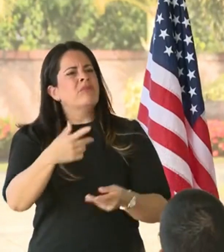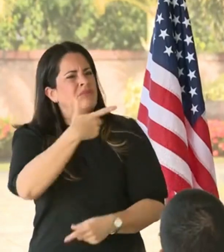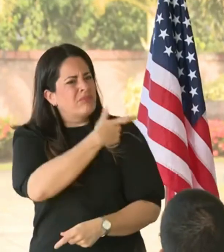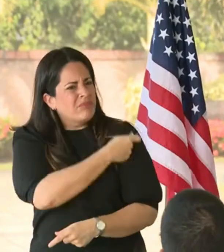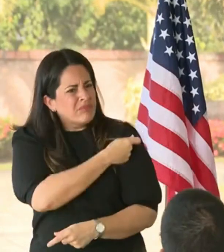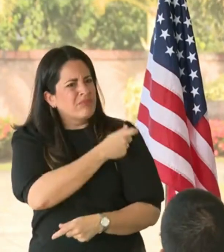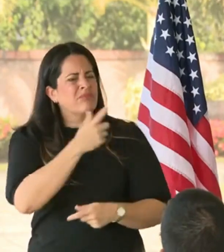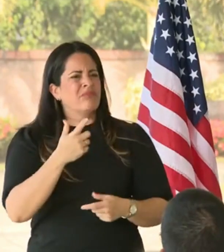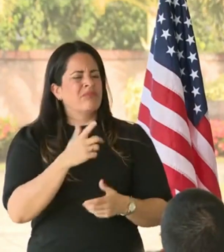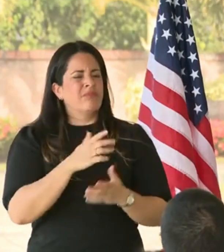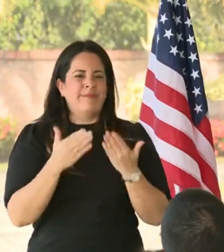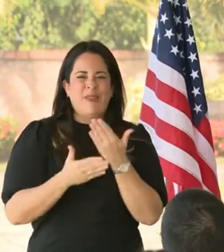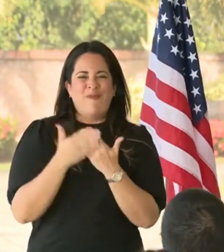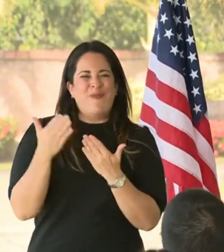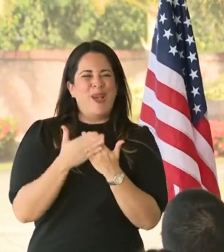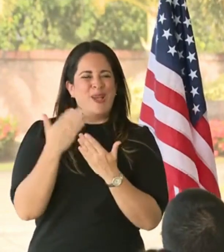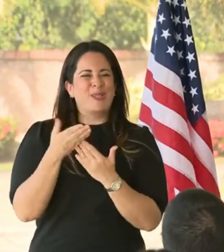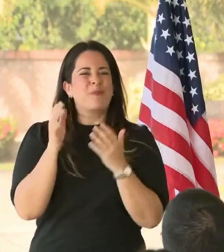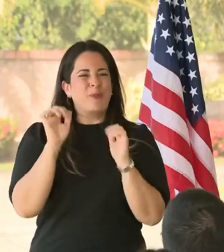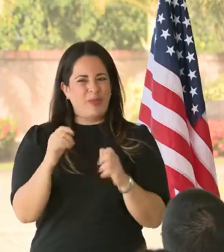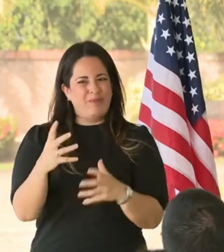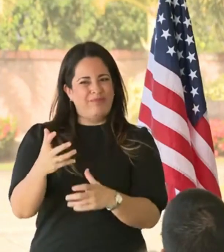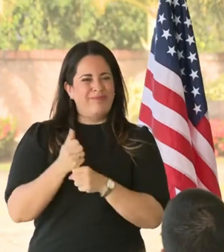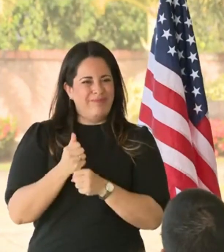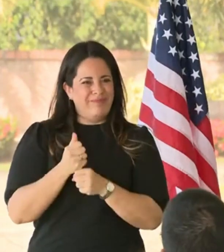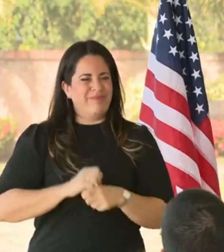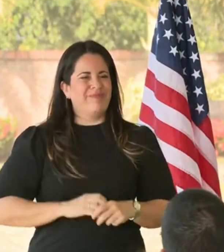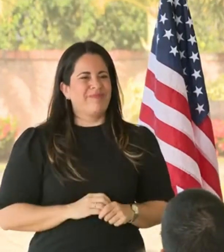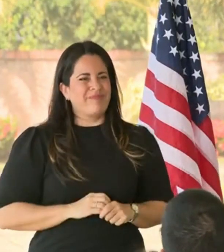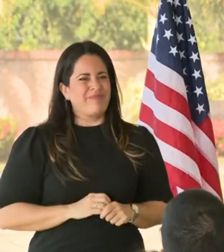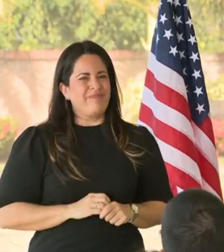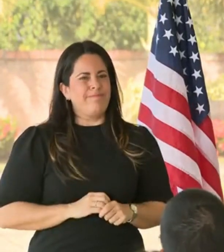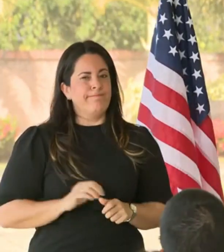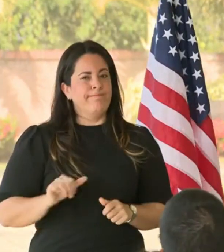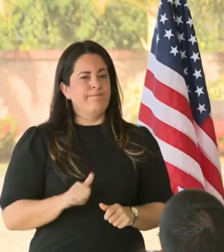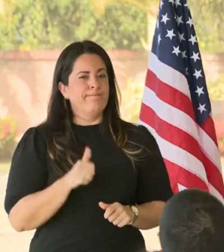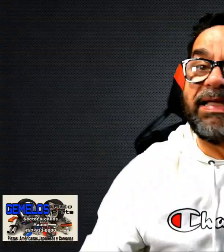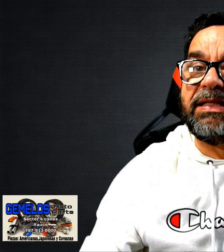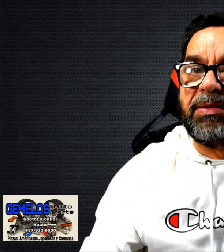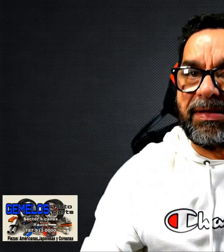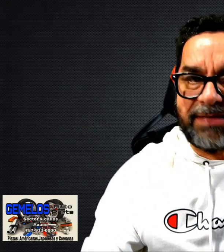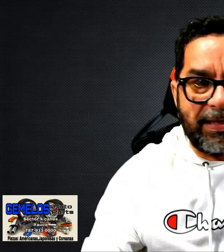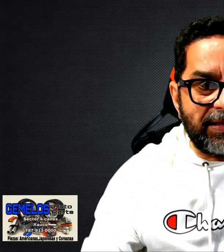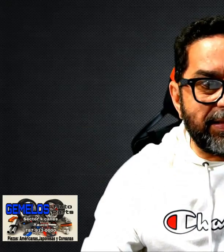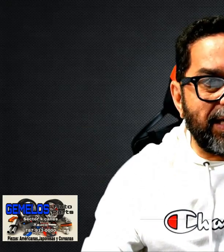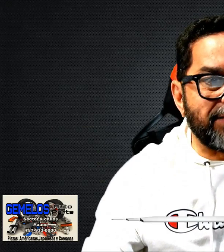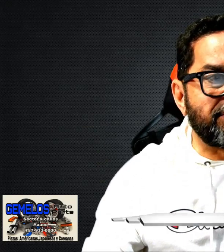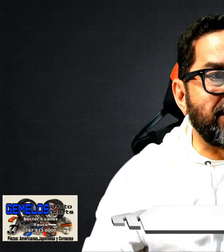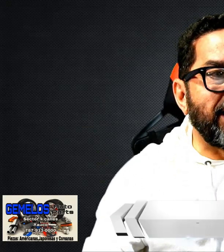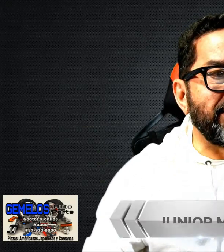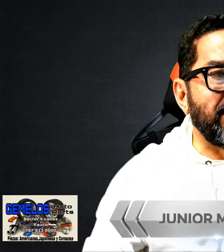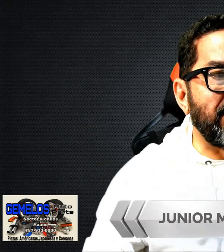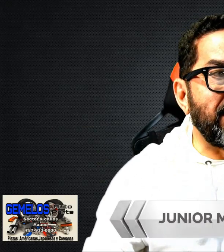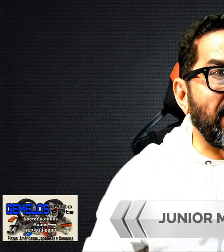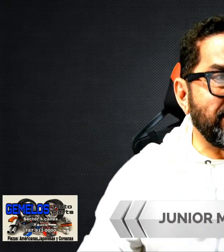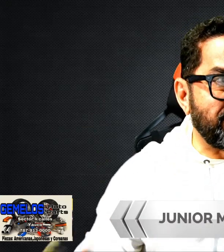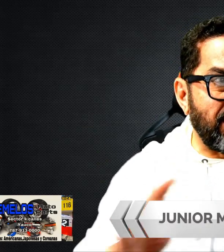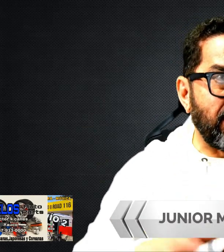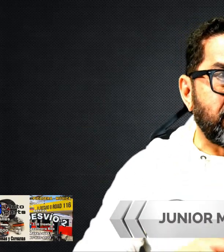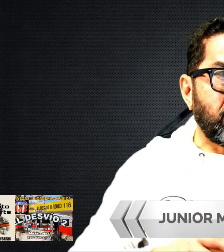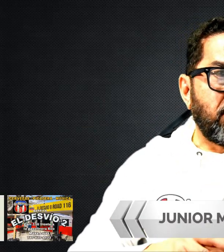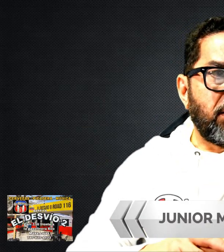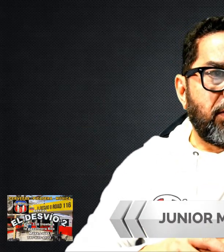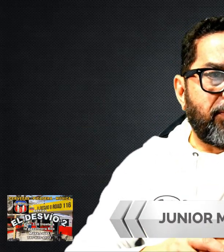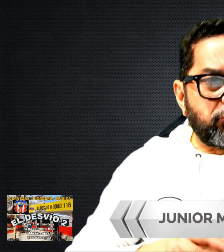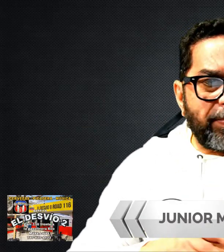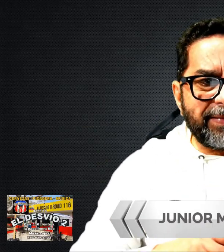emergencias y las unidades de COVID-19 establecidas en diversas clínicas en la isla